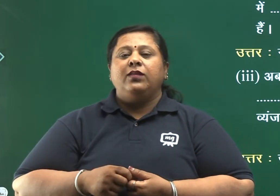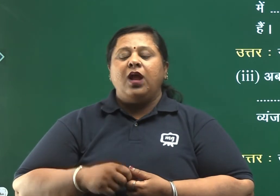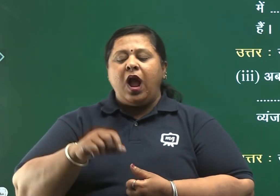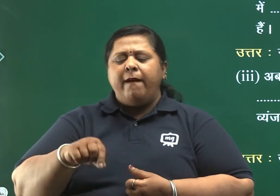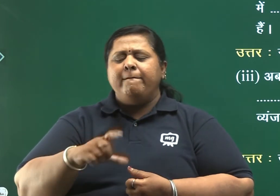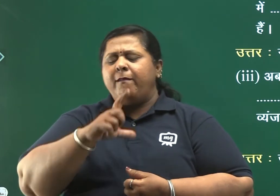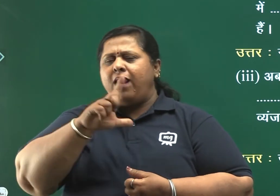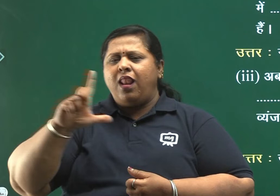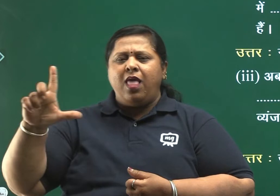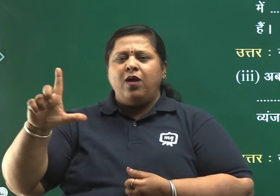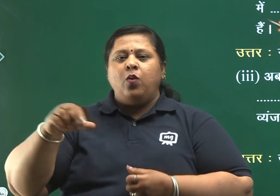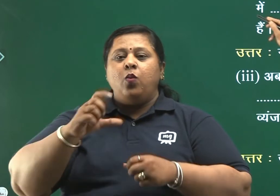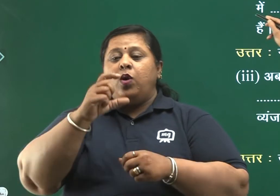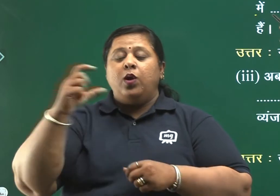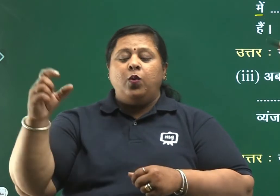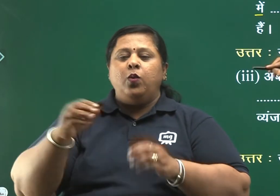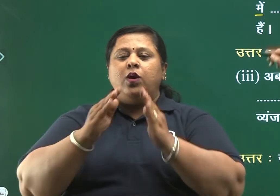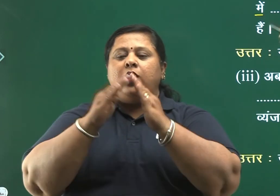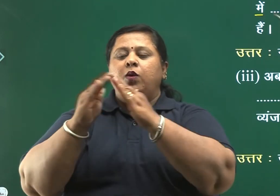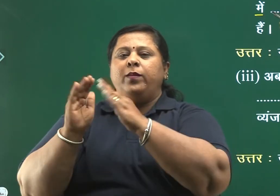अब लाखों करोड़ों घरों में